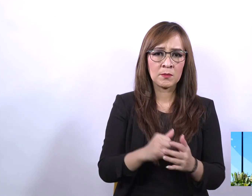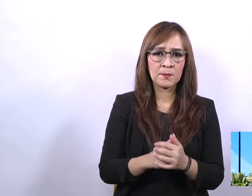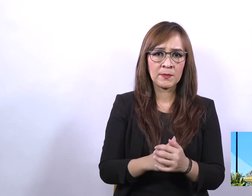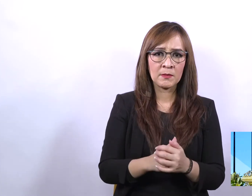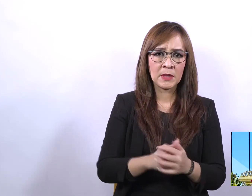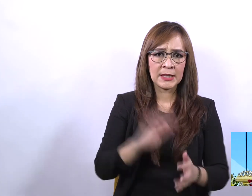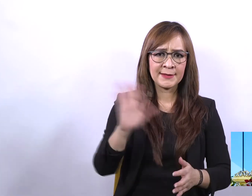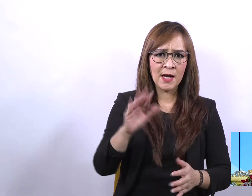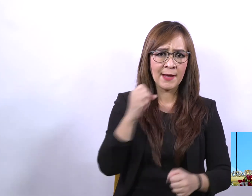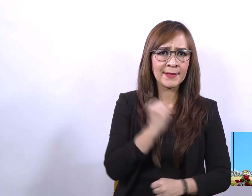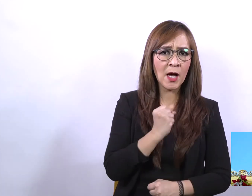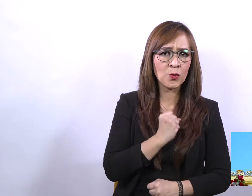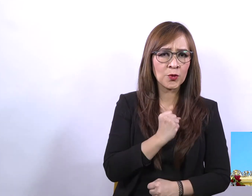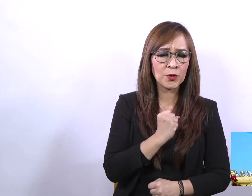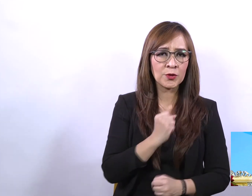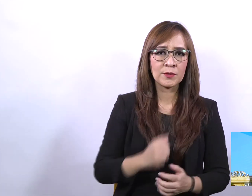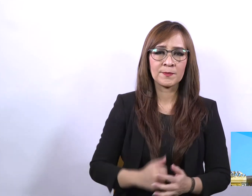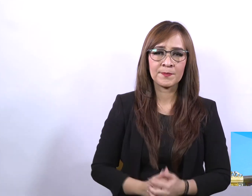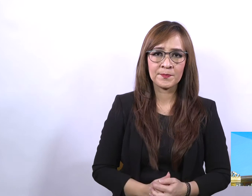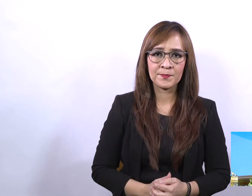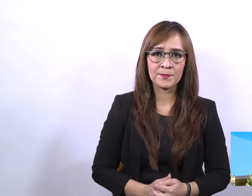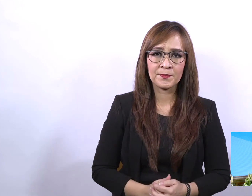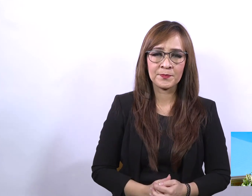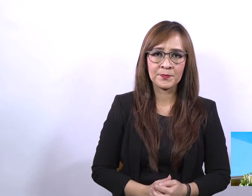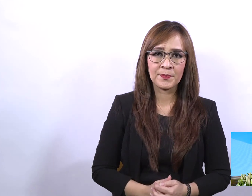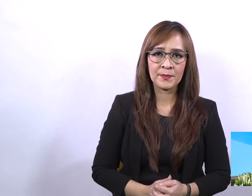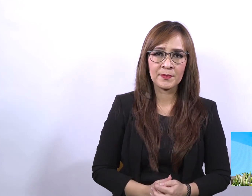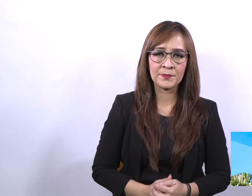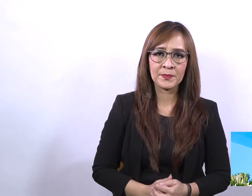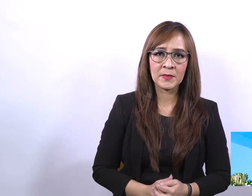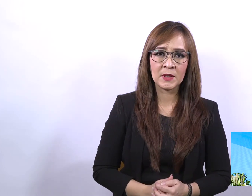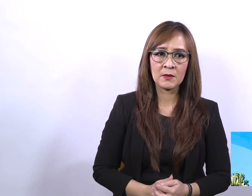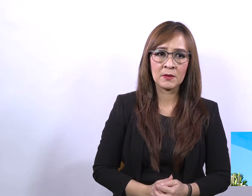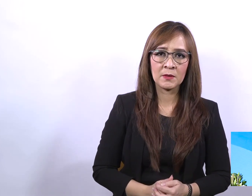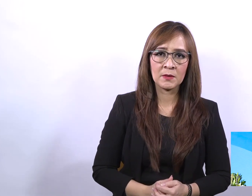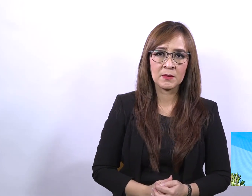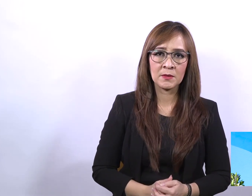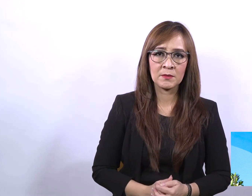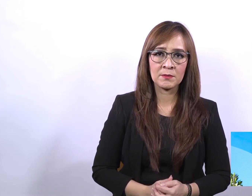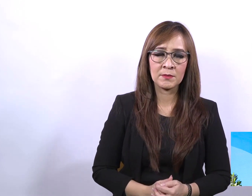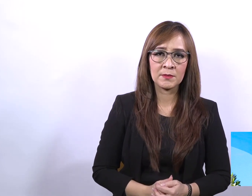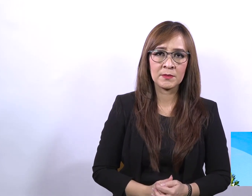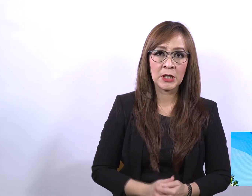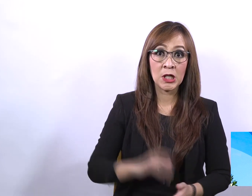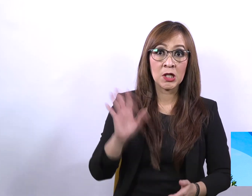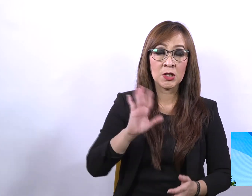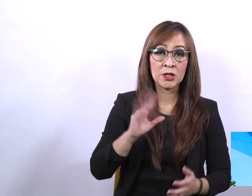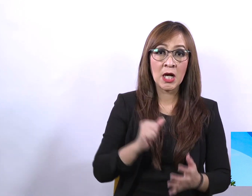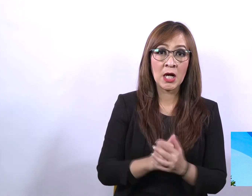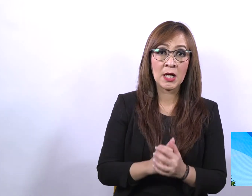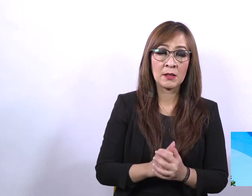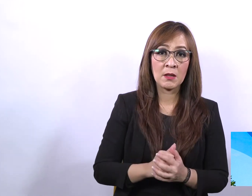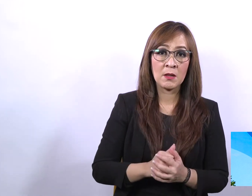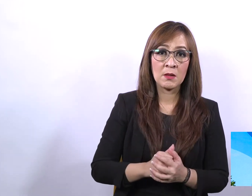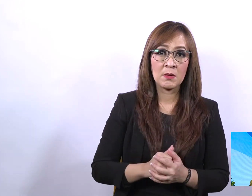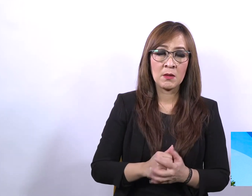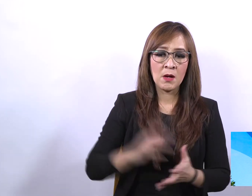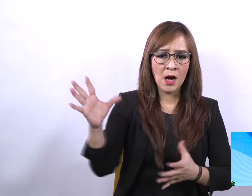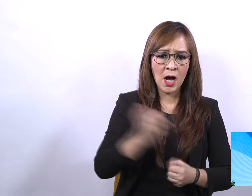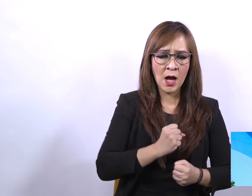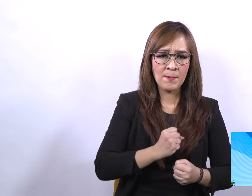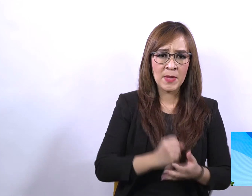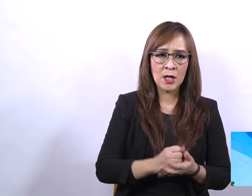Hai makanya motor Daud berbuat salah di hadapan Tuhan inilah doa Daud Daud berkata Juno check your Holy Spirit from me